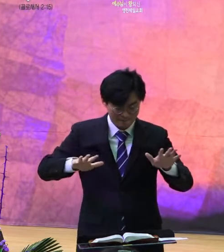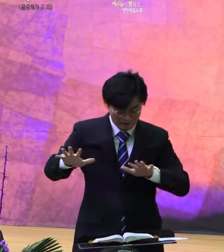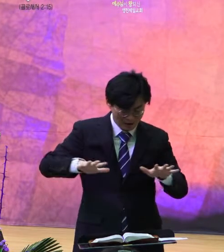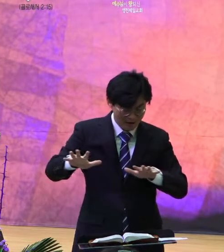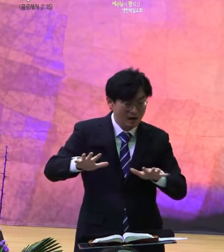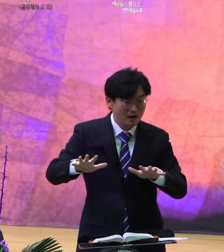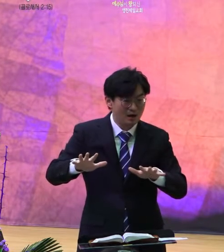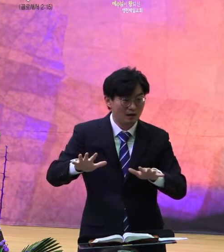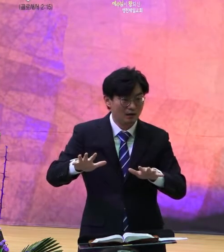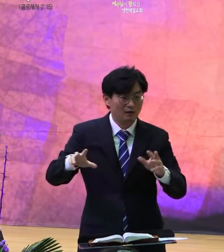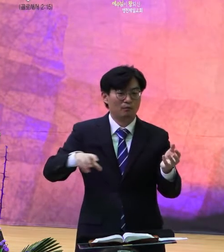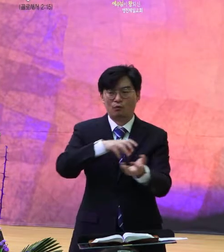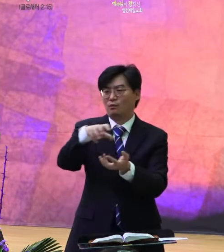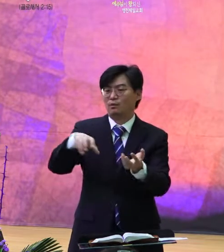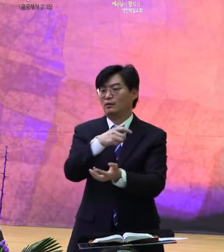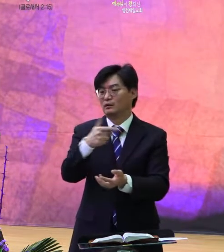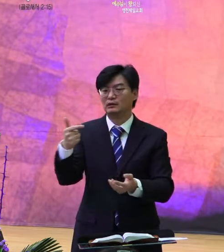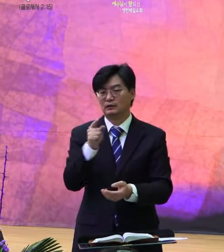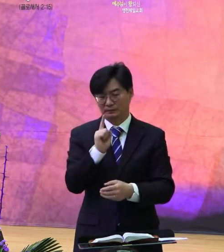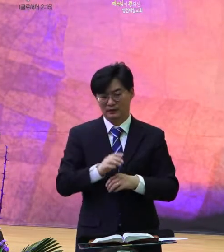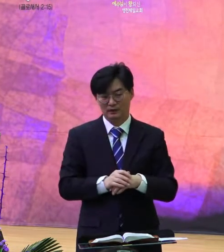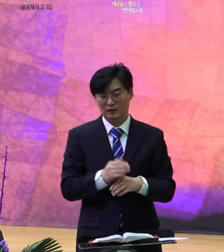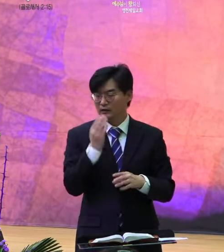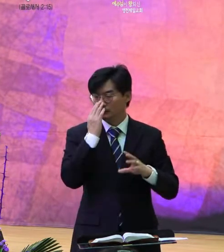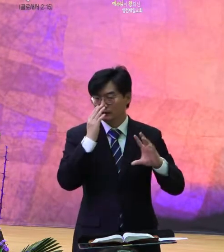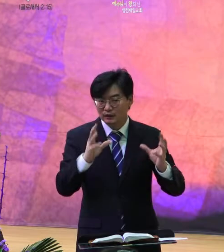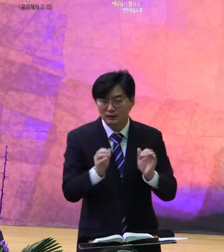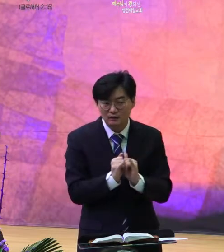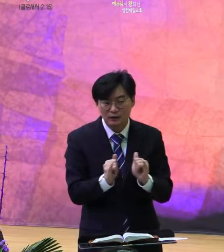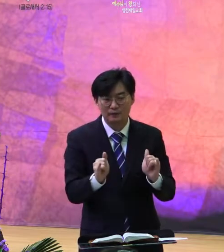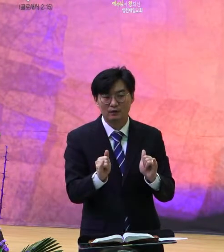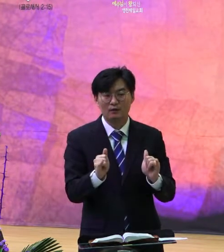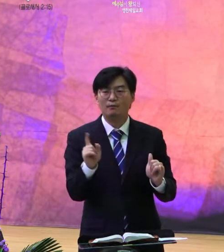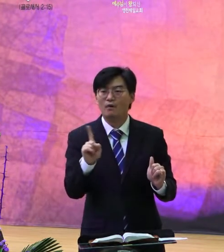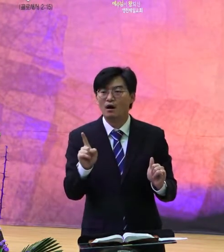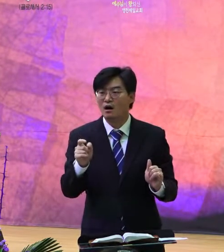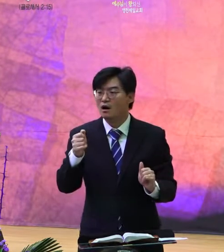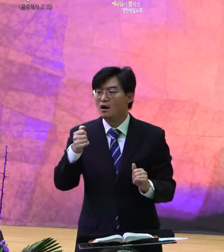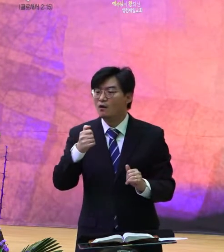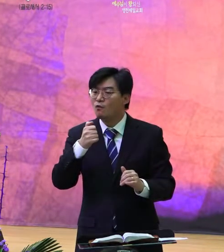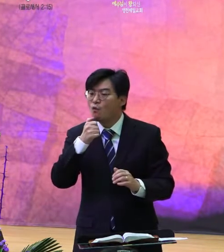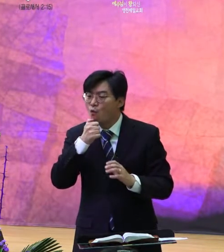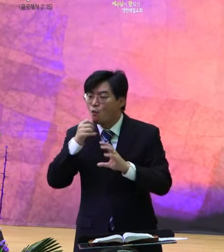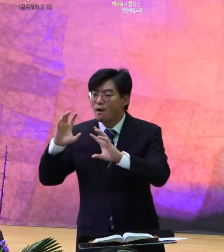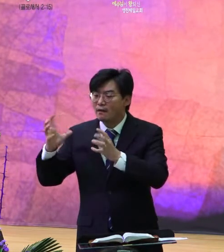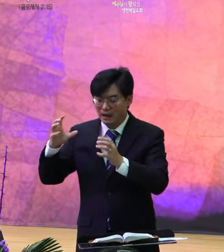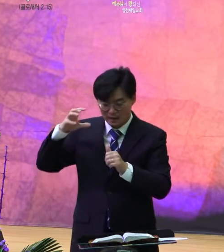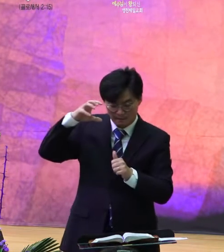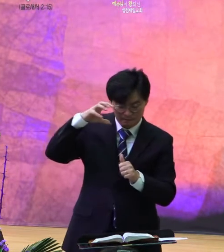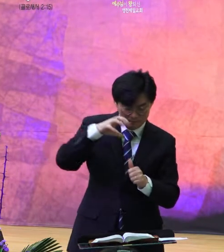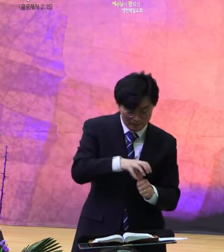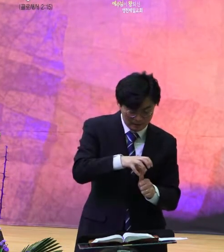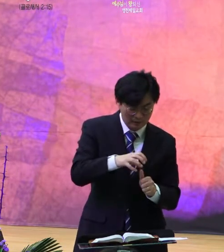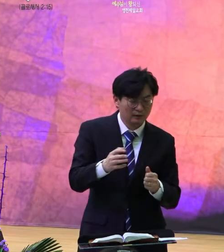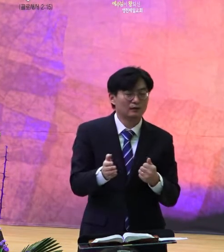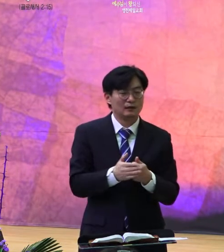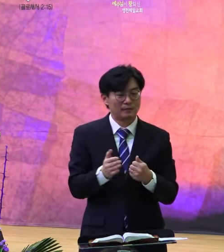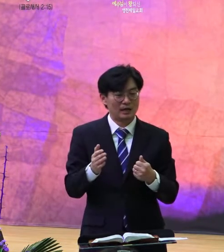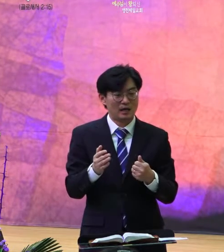쓴 것을 보면 그 당시에 유대인들이 얼마나 로마의 압제 속에서 고통스러웠는지,